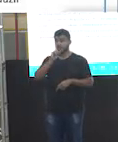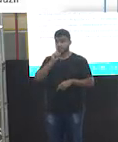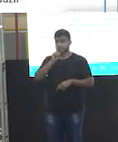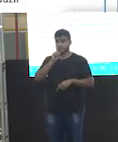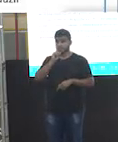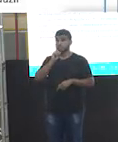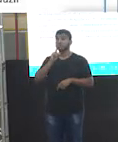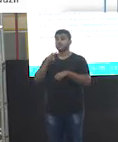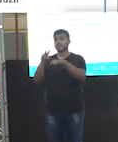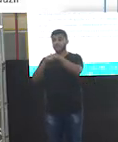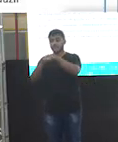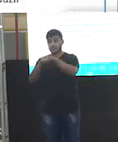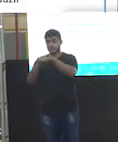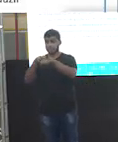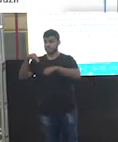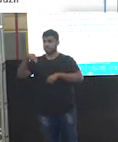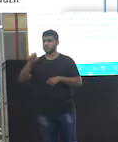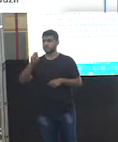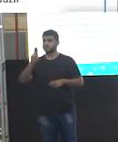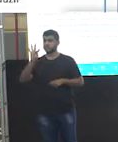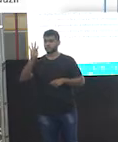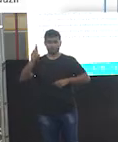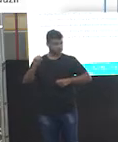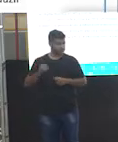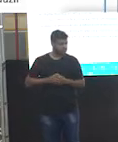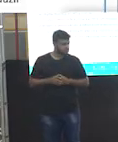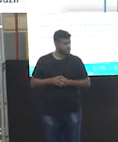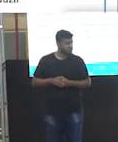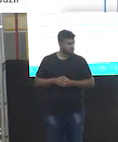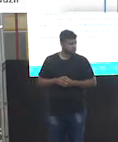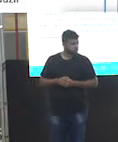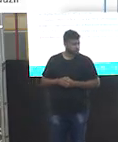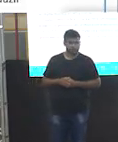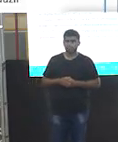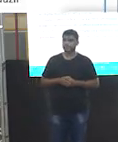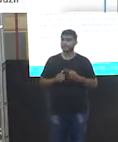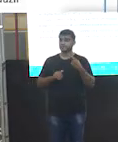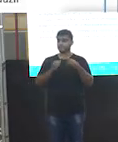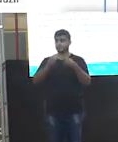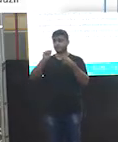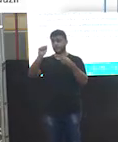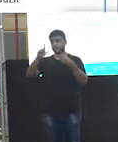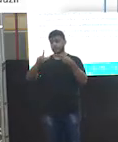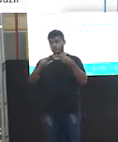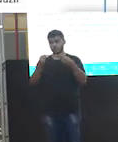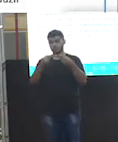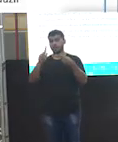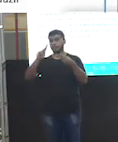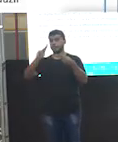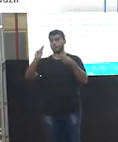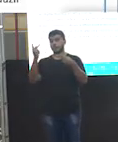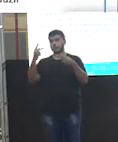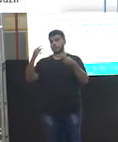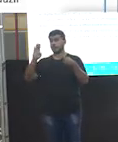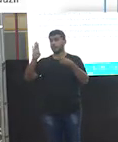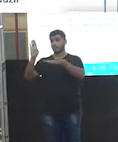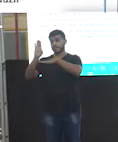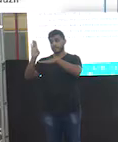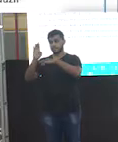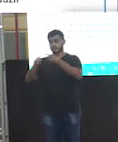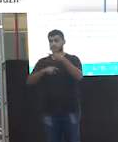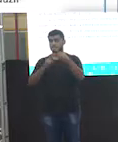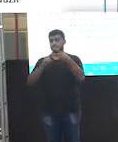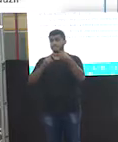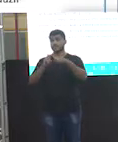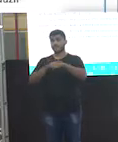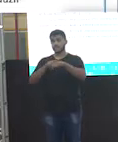nada decorado, ele escreveu. Tá aí, ó. Azul, pH básico. Verde,